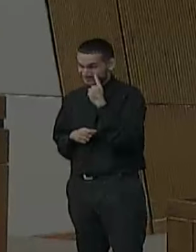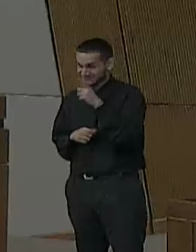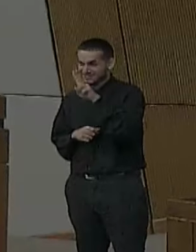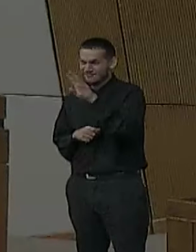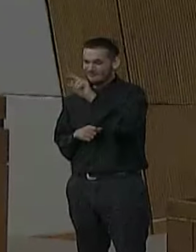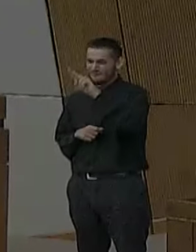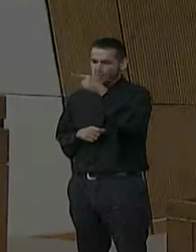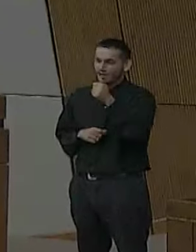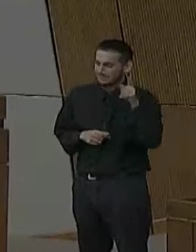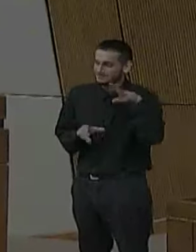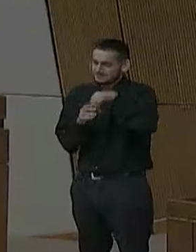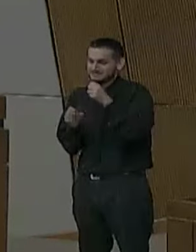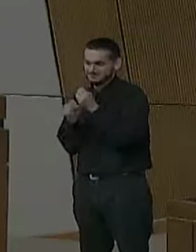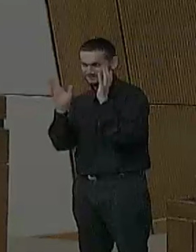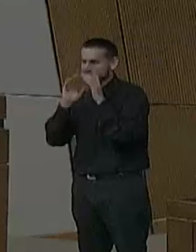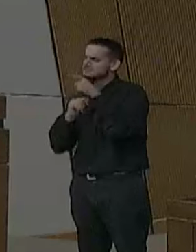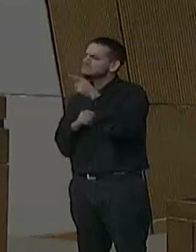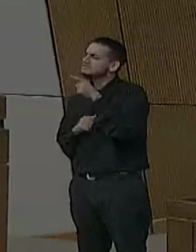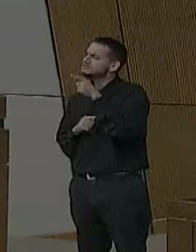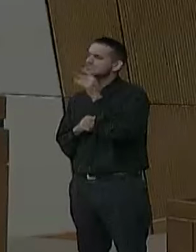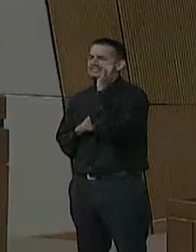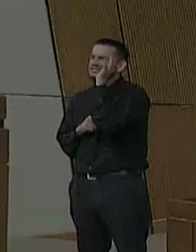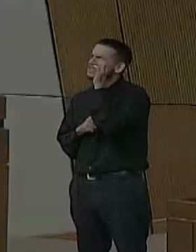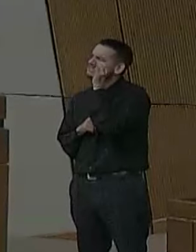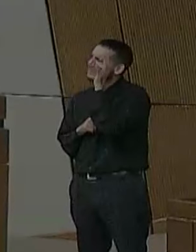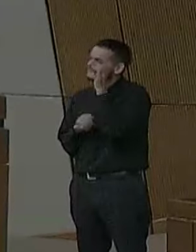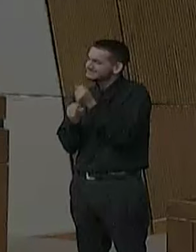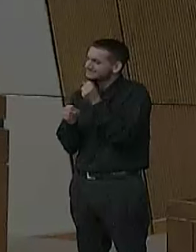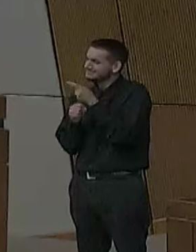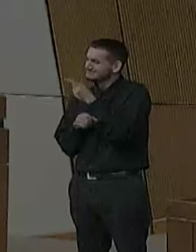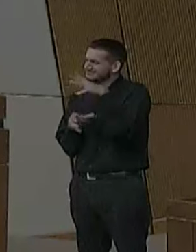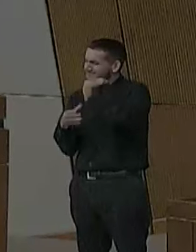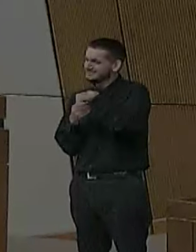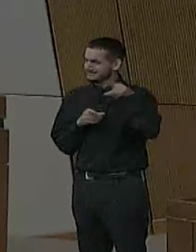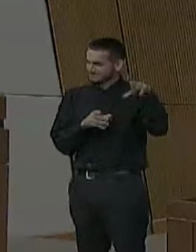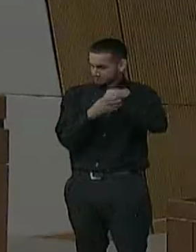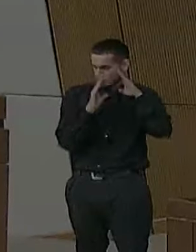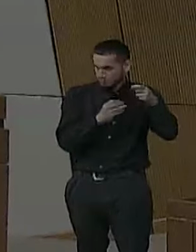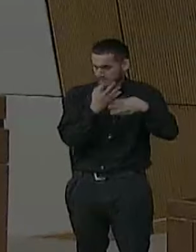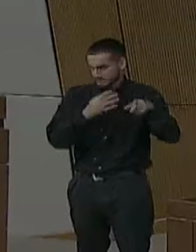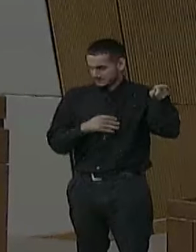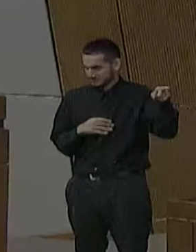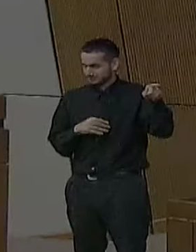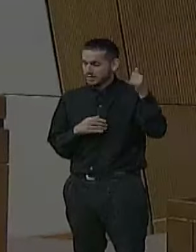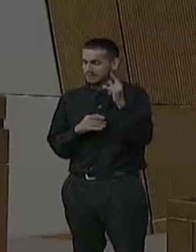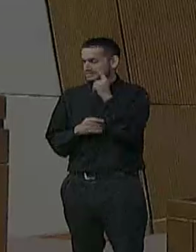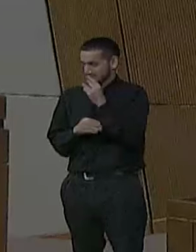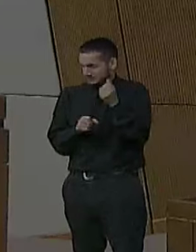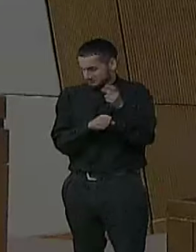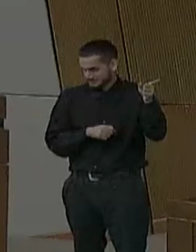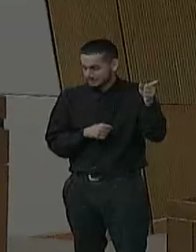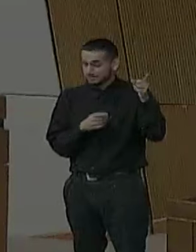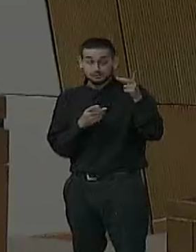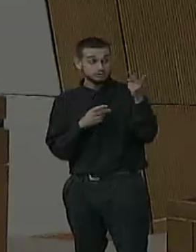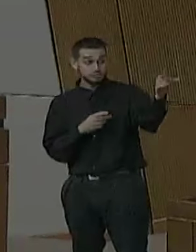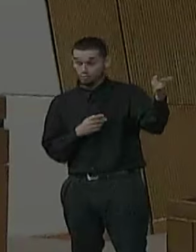estuvieron disponibles, dispuestos y con muchísimo interés en apoyar. Entonces, contarles luego desde ya que este va a ser el equipo